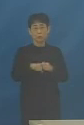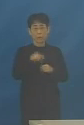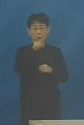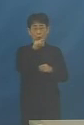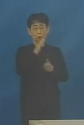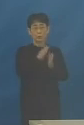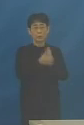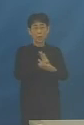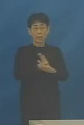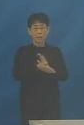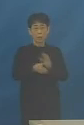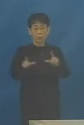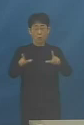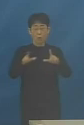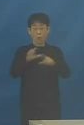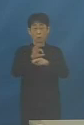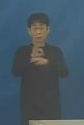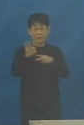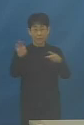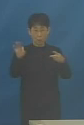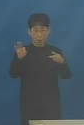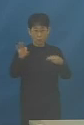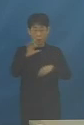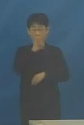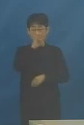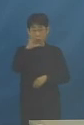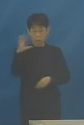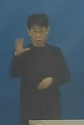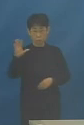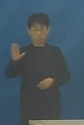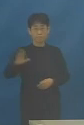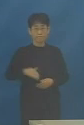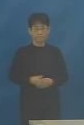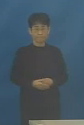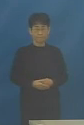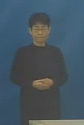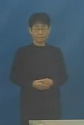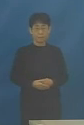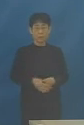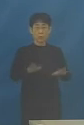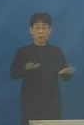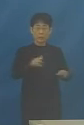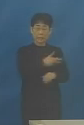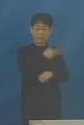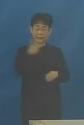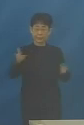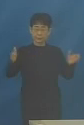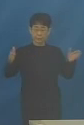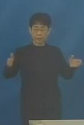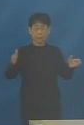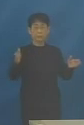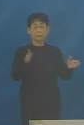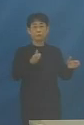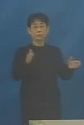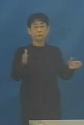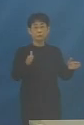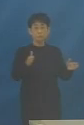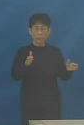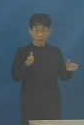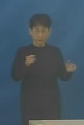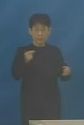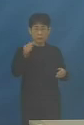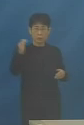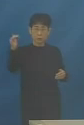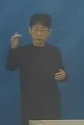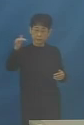報告例はございませんでしたえ今これでまあ一週間ぐらいですね少し何に入ったような